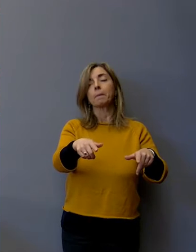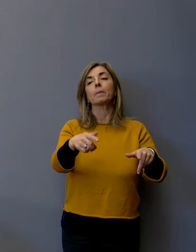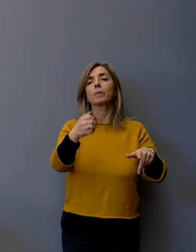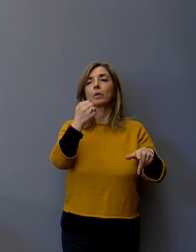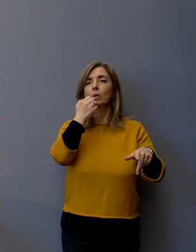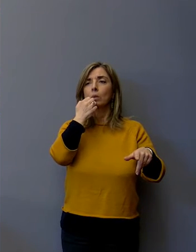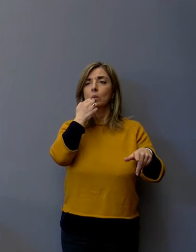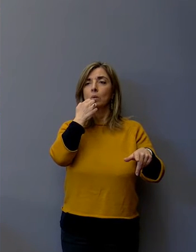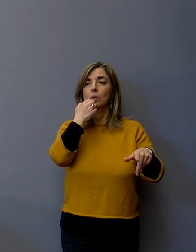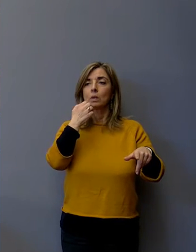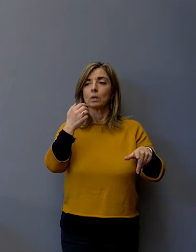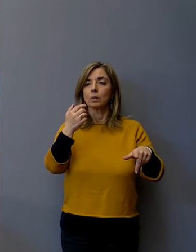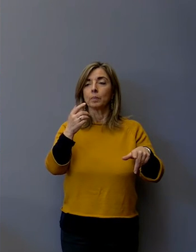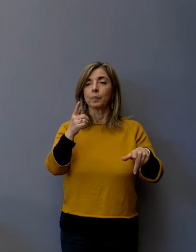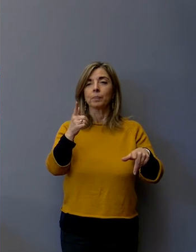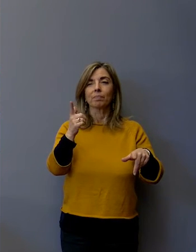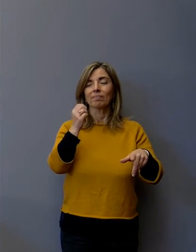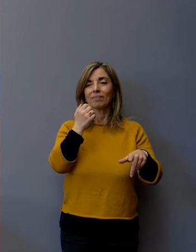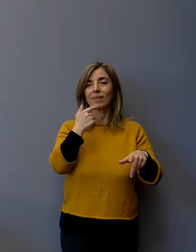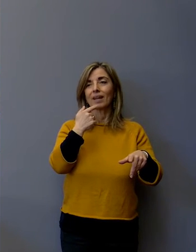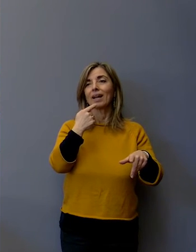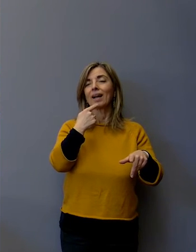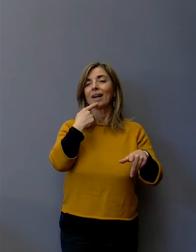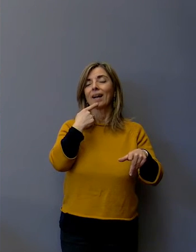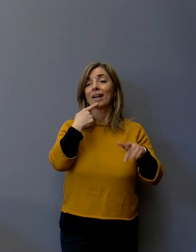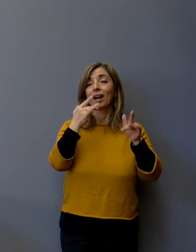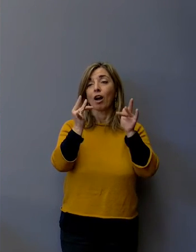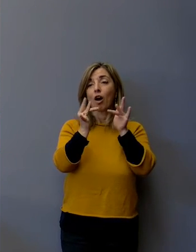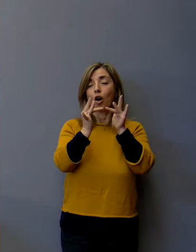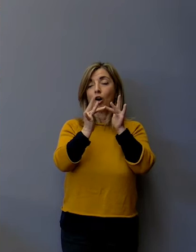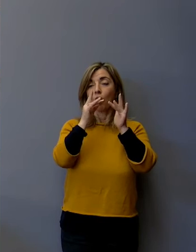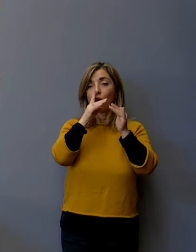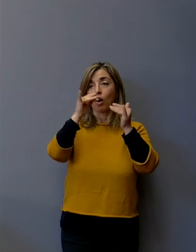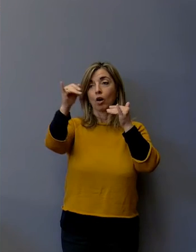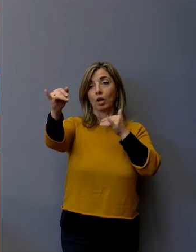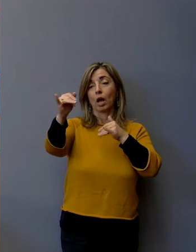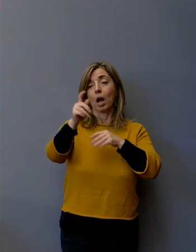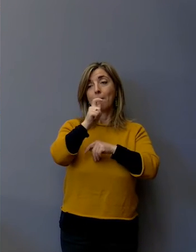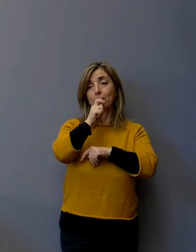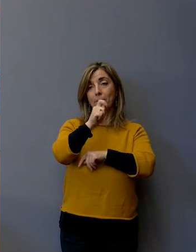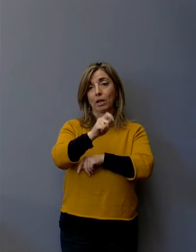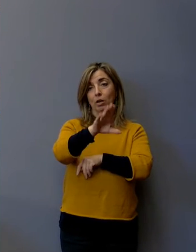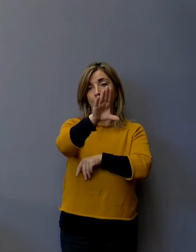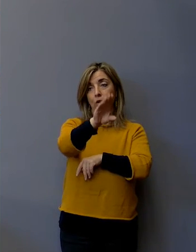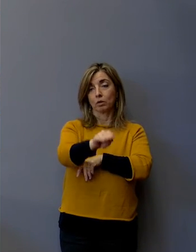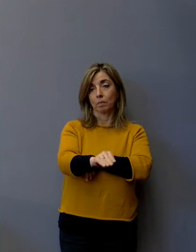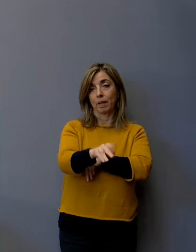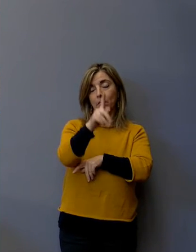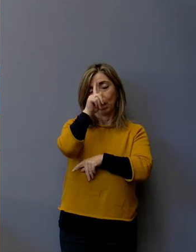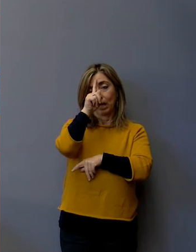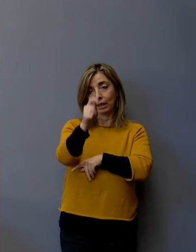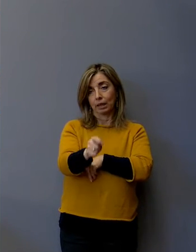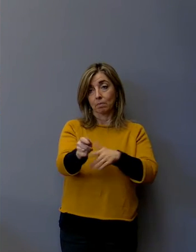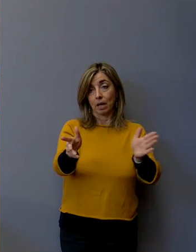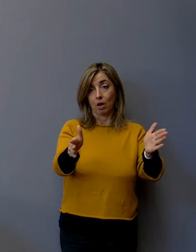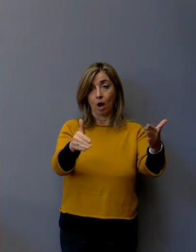per cortesia chi è collegata da remoto si spegne il microfono nel rispetto del aule di chi sta parlando